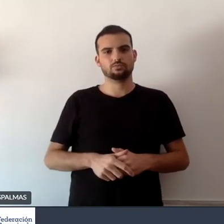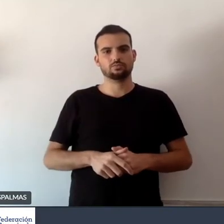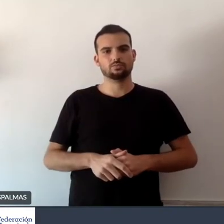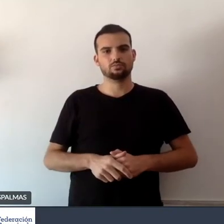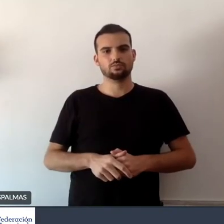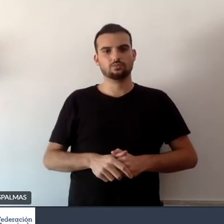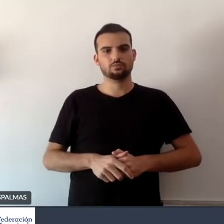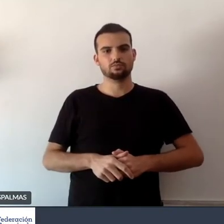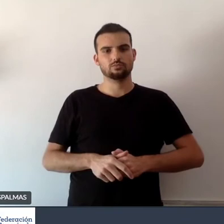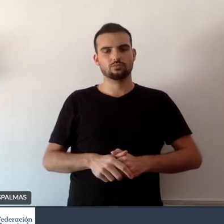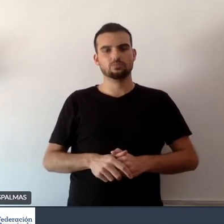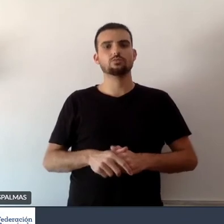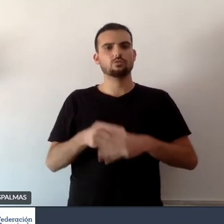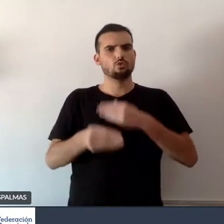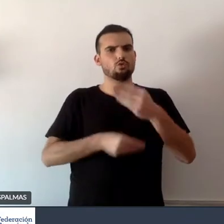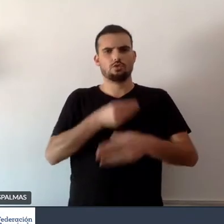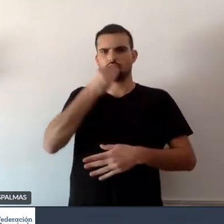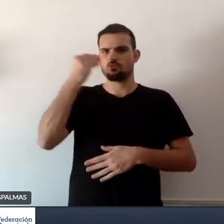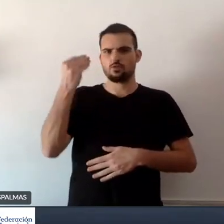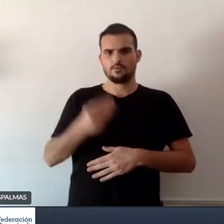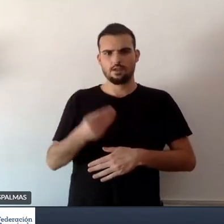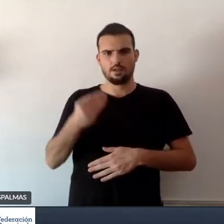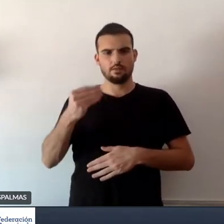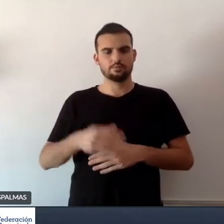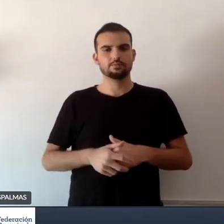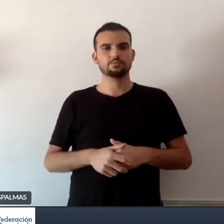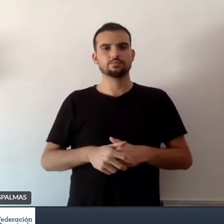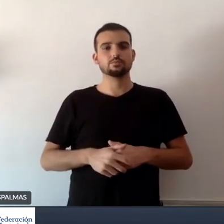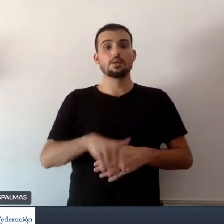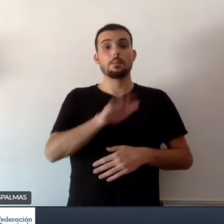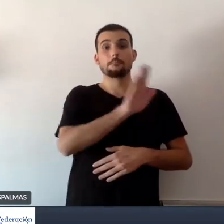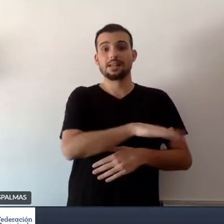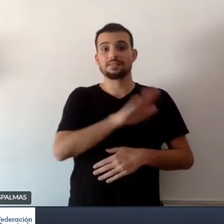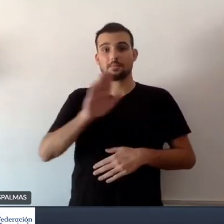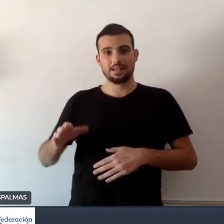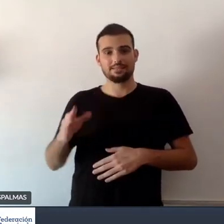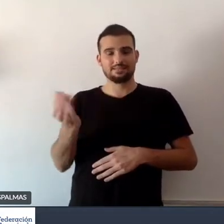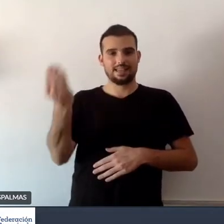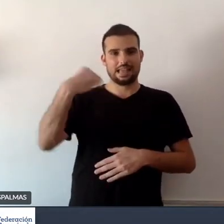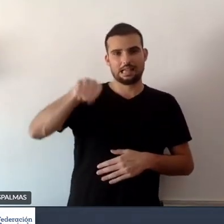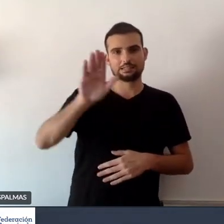Juventud de nuevo lo hace muy bien con Prepelic. Pase, extra pase.